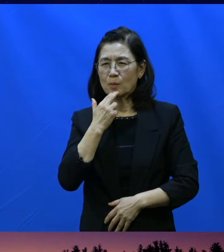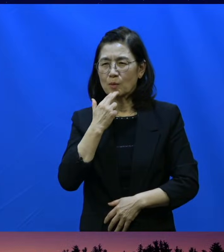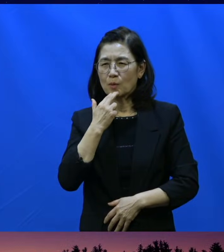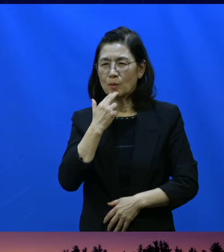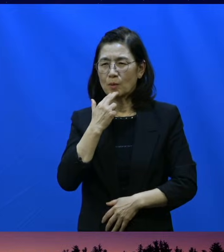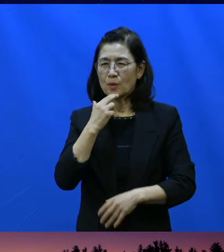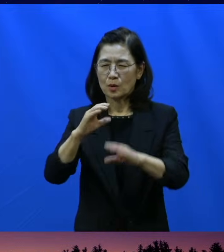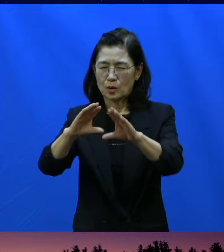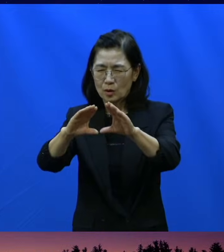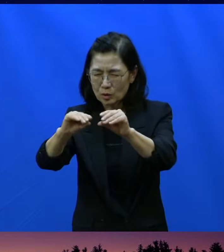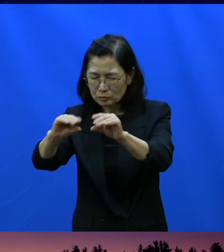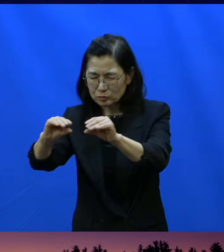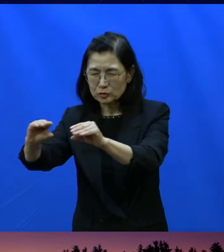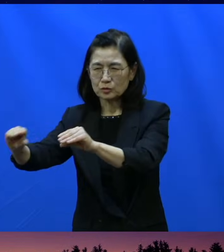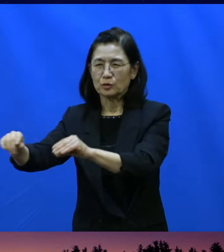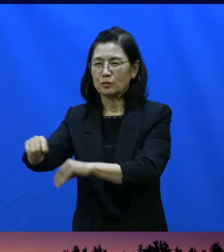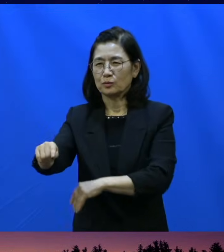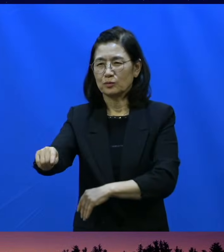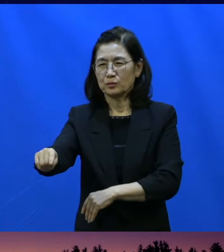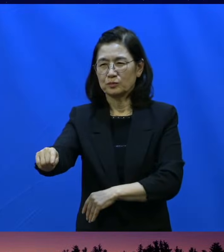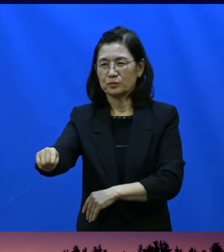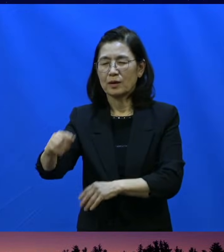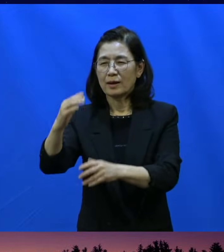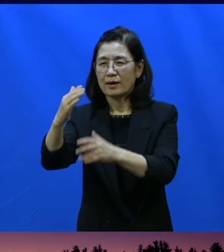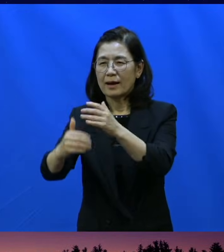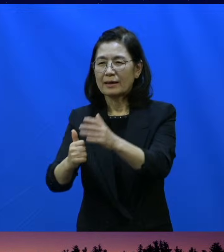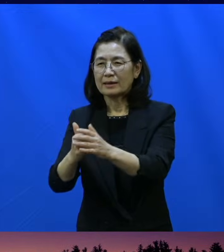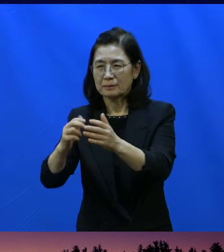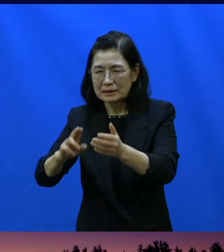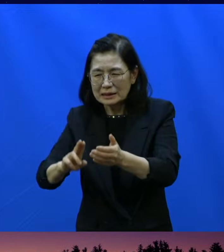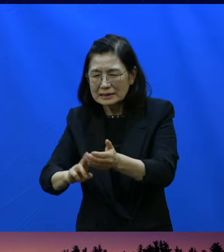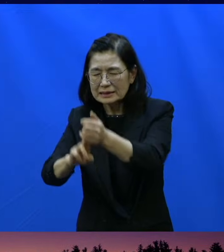같아. 근데 거기에서 역사가 일어나.